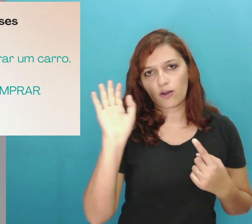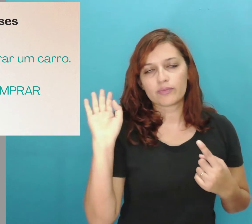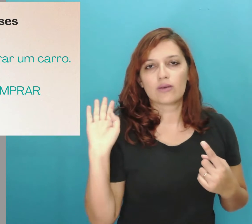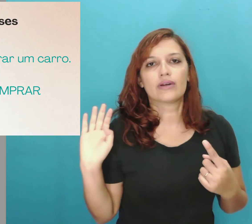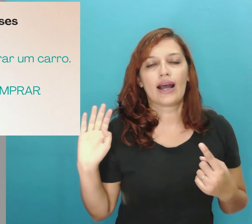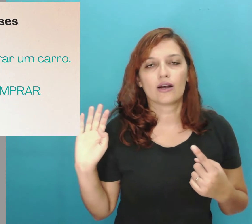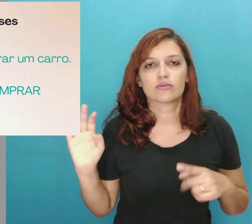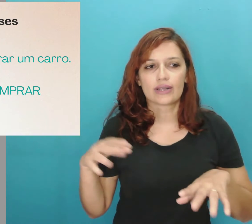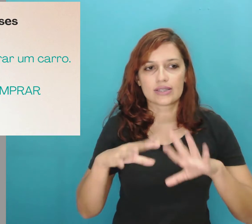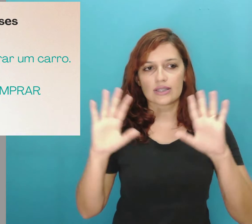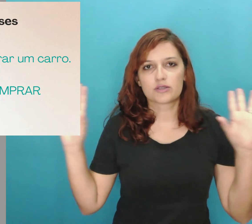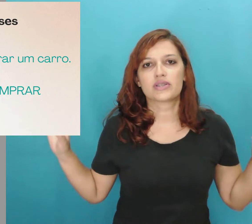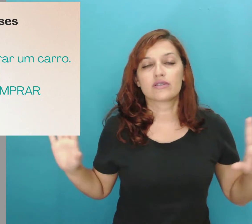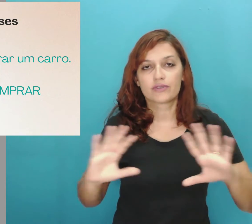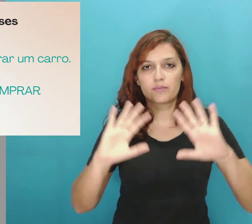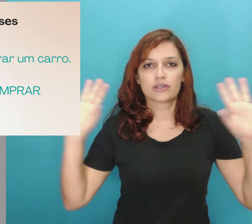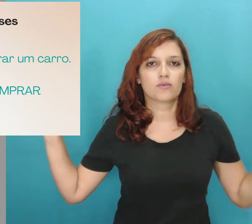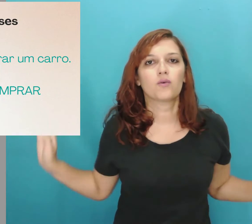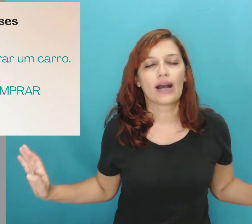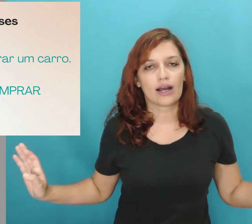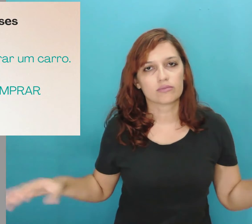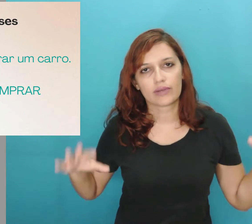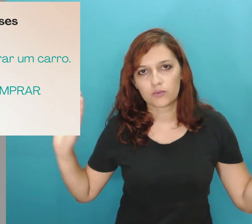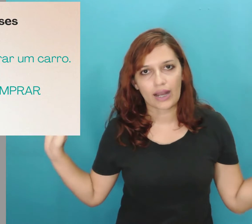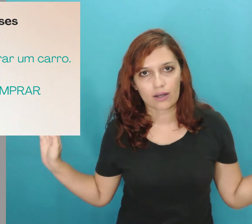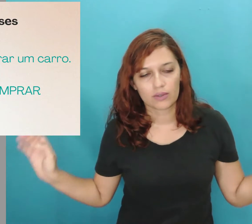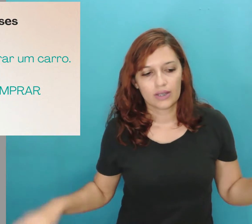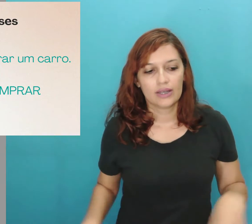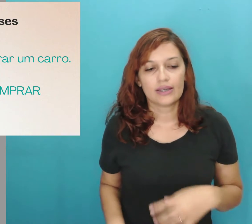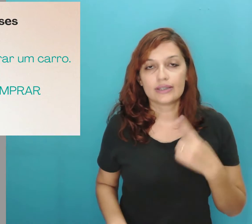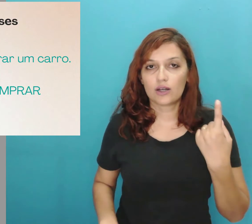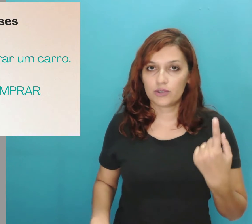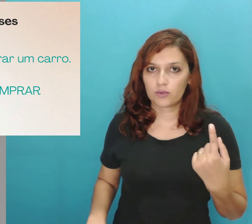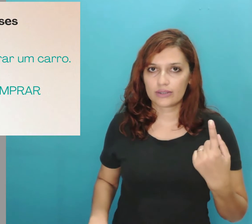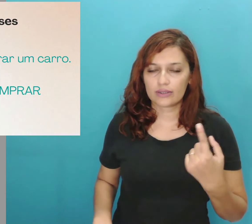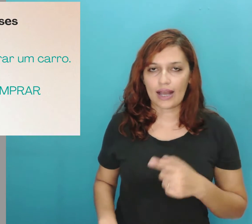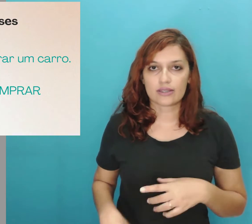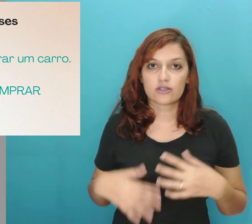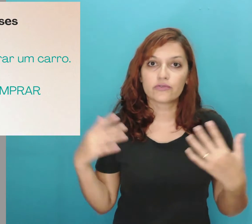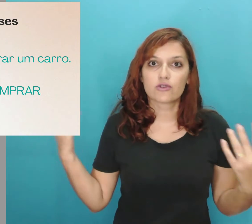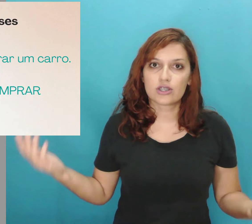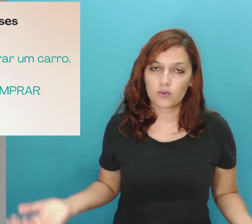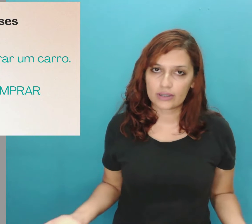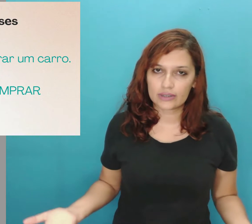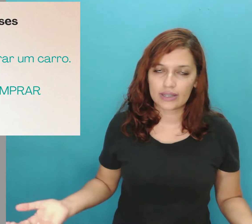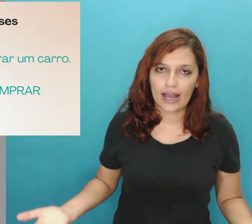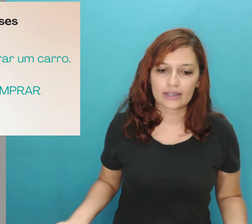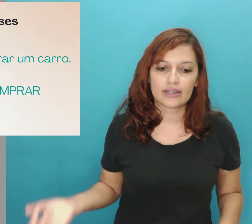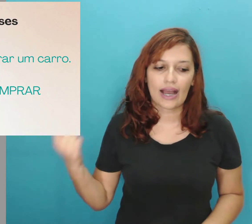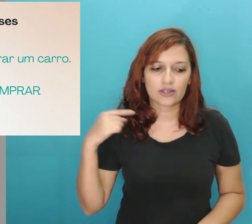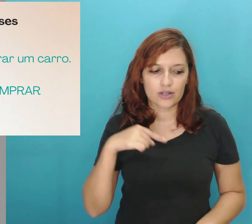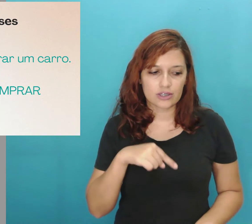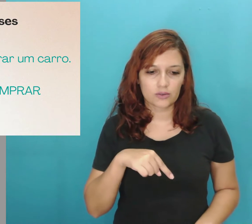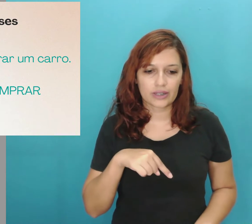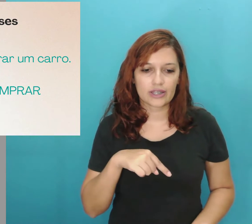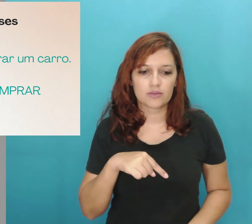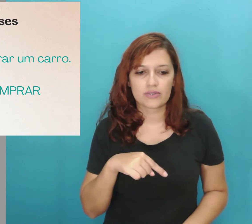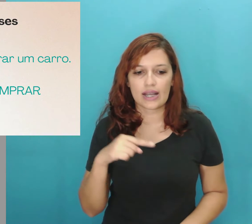comprar um carro, não está dizendo especificamente qual carro, é um carro. E não em quantidade. Se fosse quantidade, aí nós incluiríamos